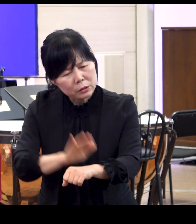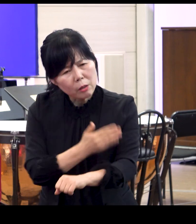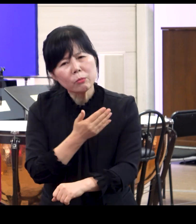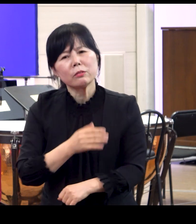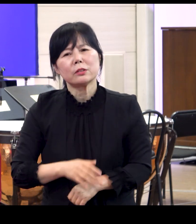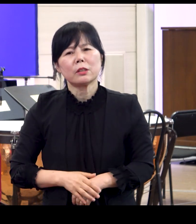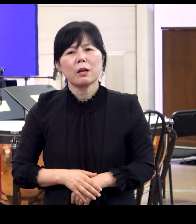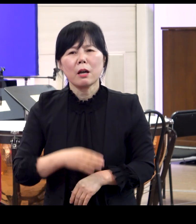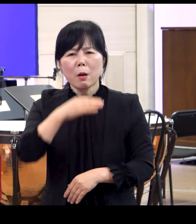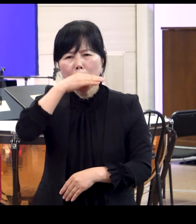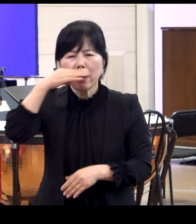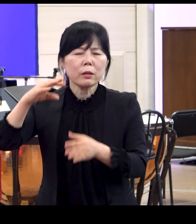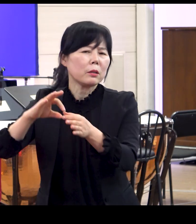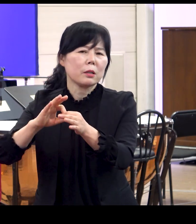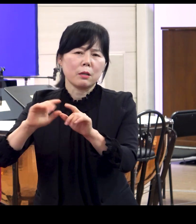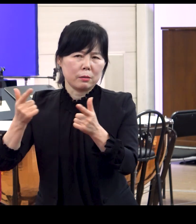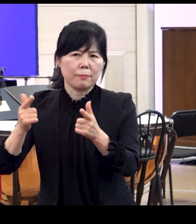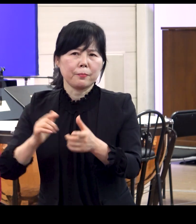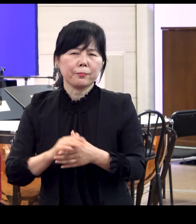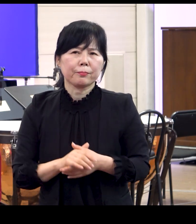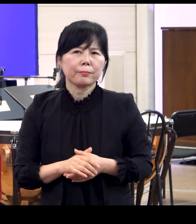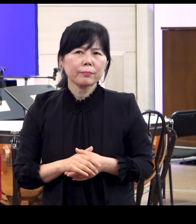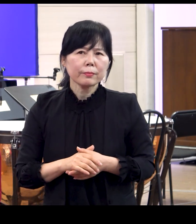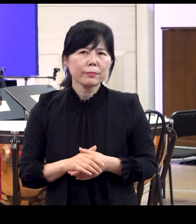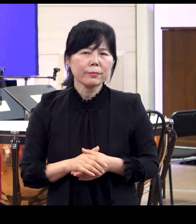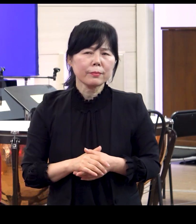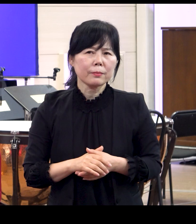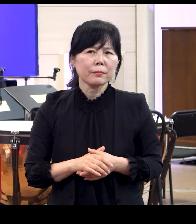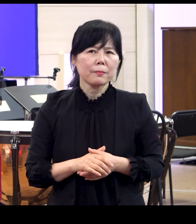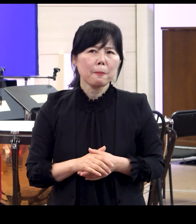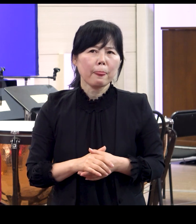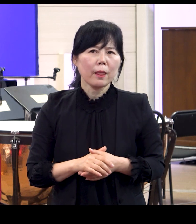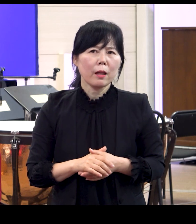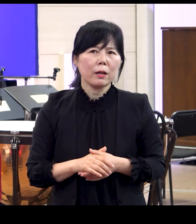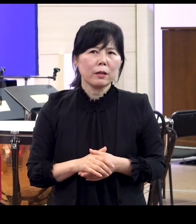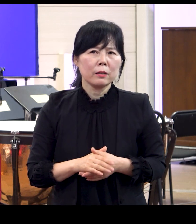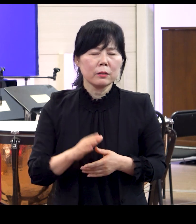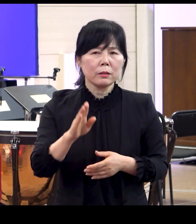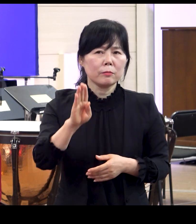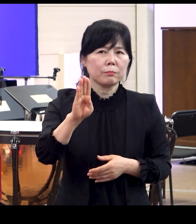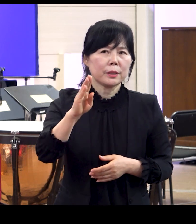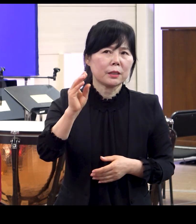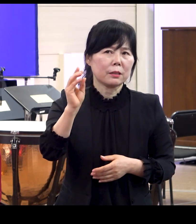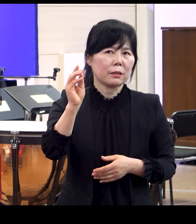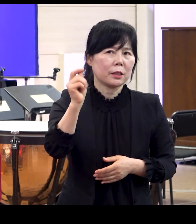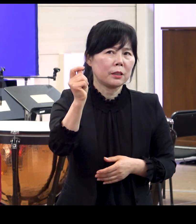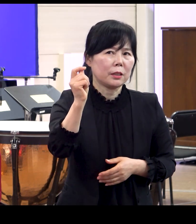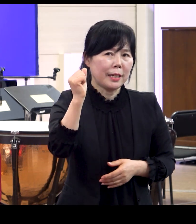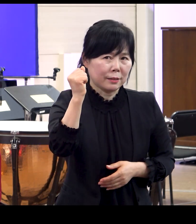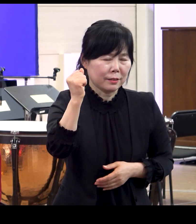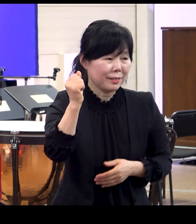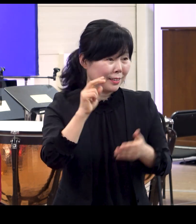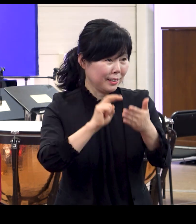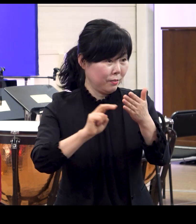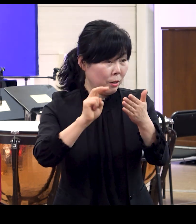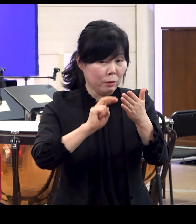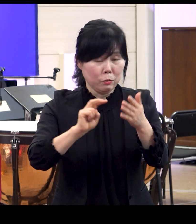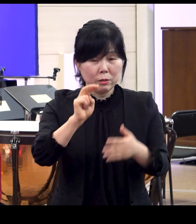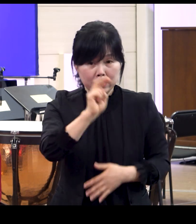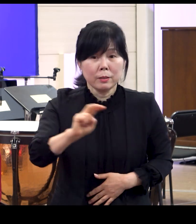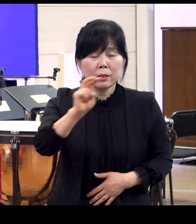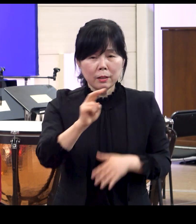그건 바른 관계가 아니에요. 여러분, 제가 BTS 알죠?